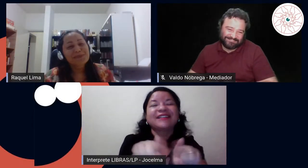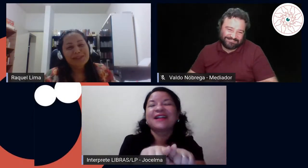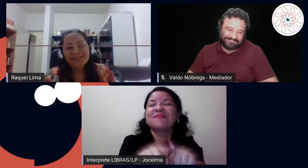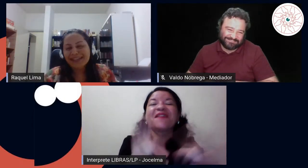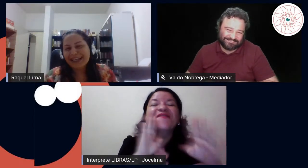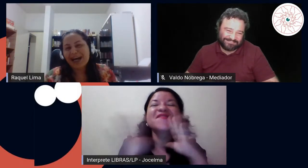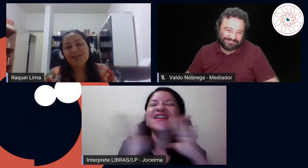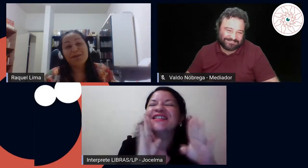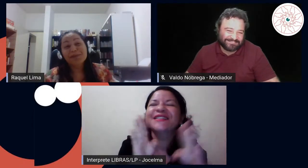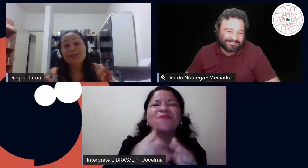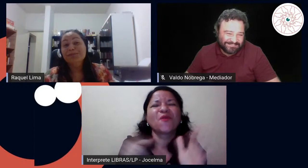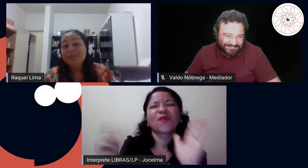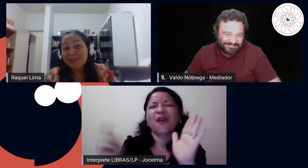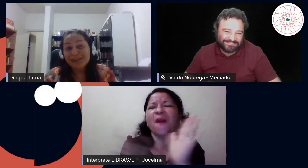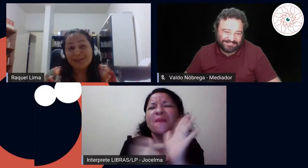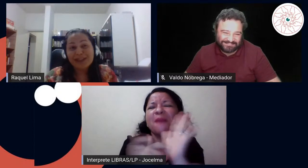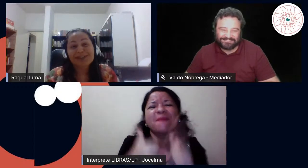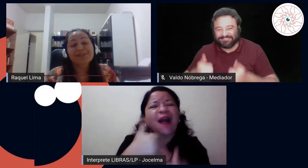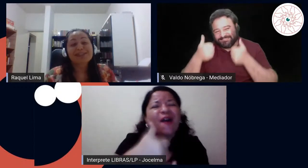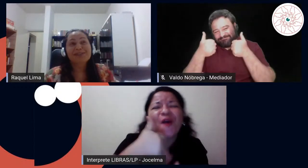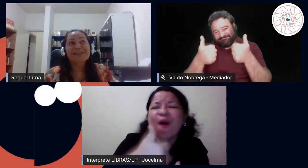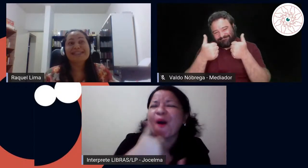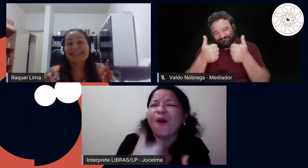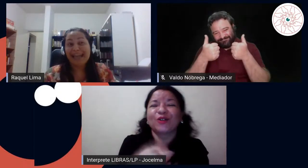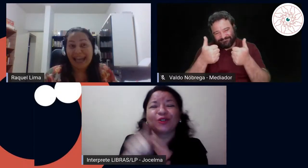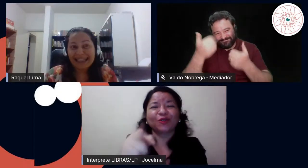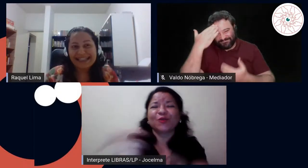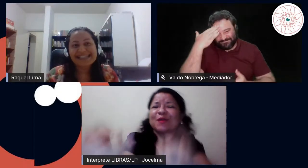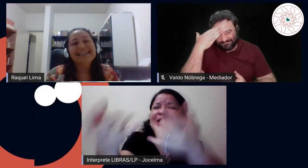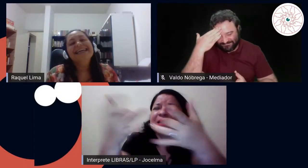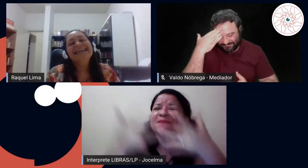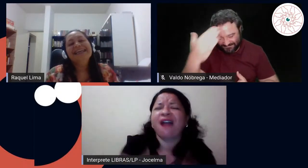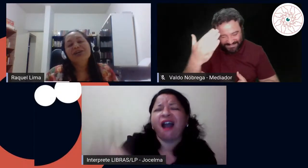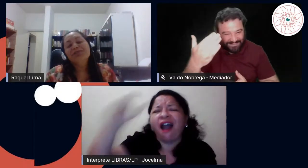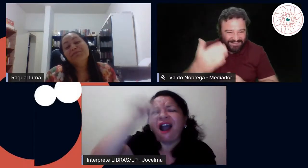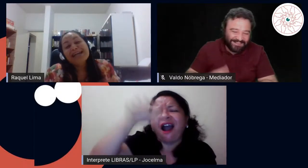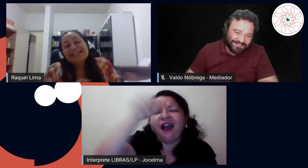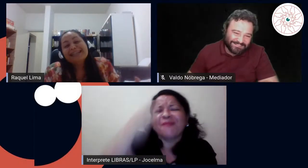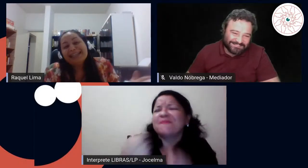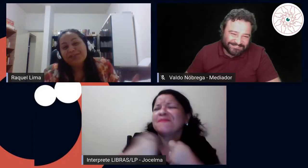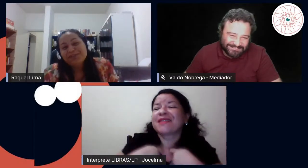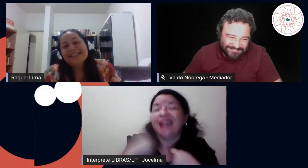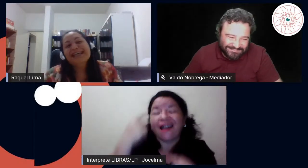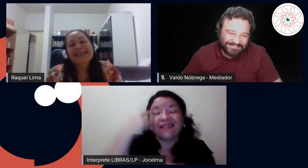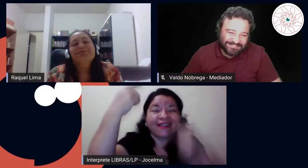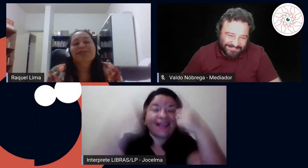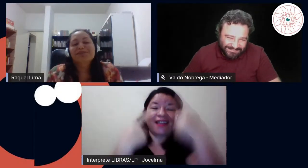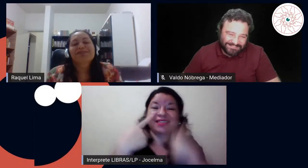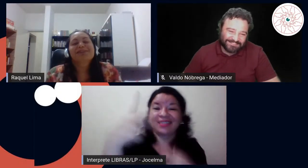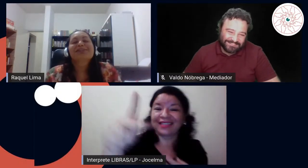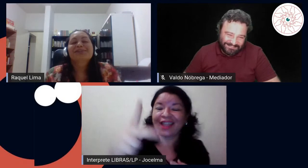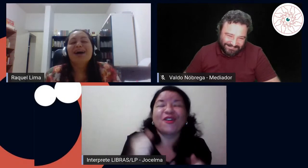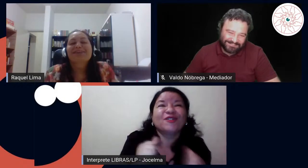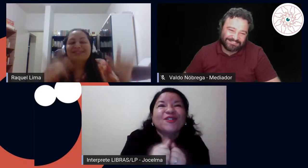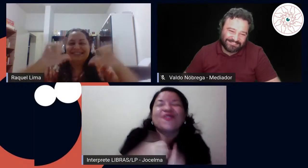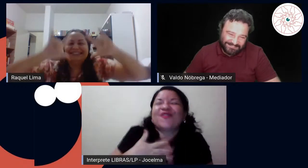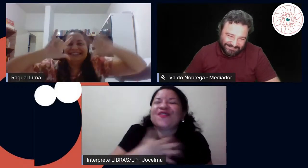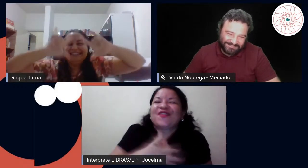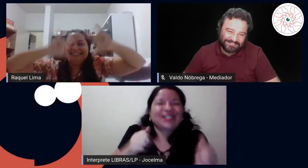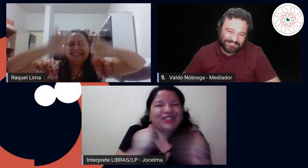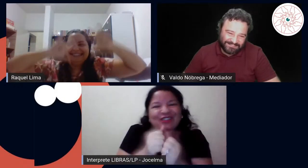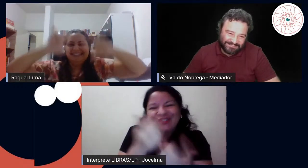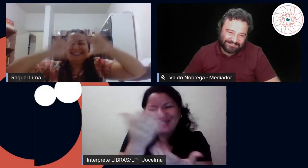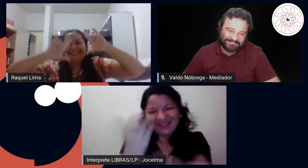você é muito legal. Eu aprendo muito com as suas ideias e eu é um prazer estar com você aqui, mesmo que